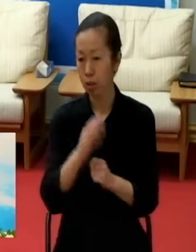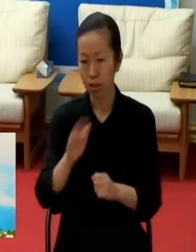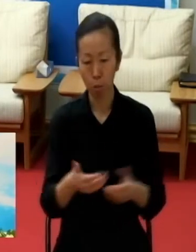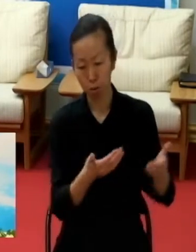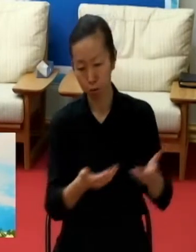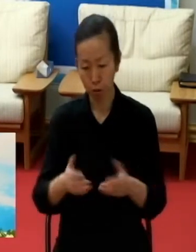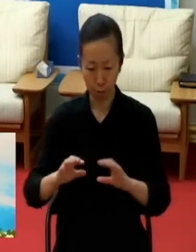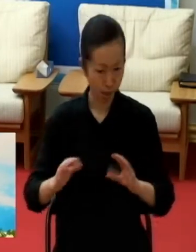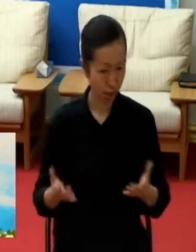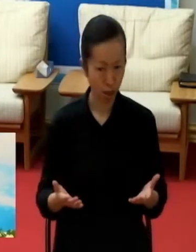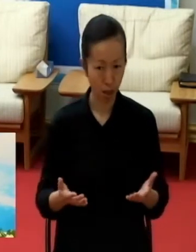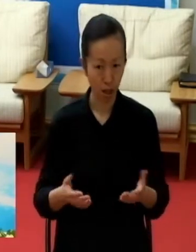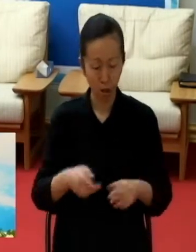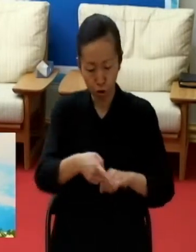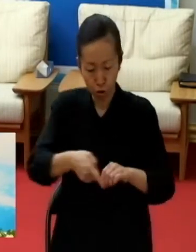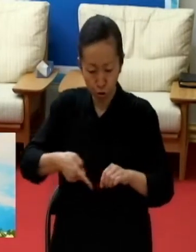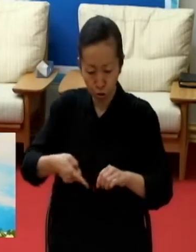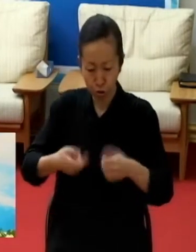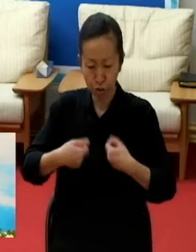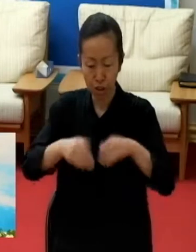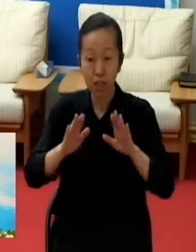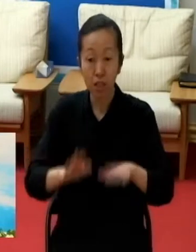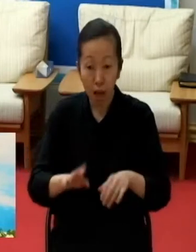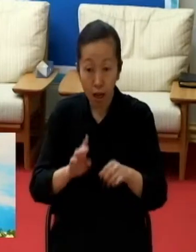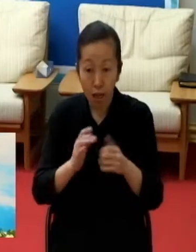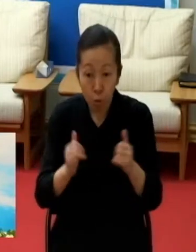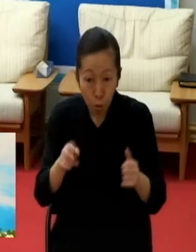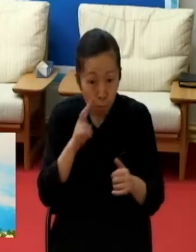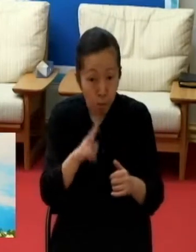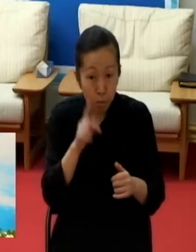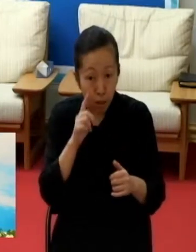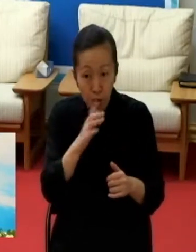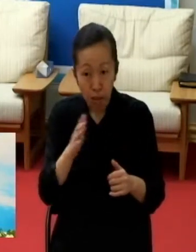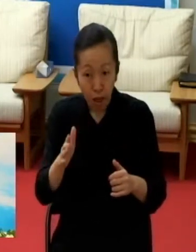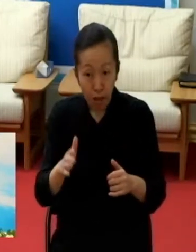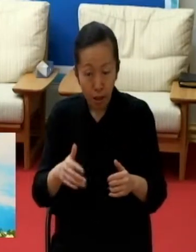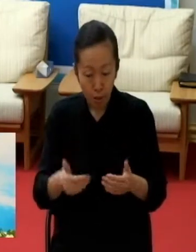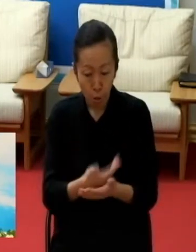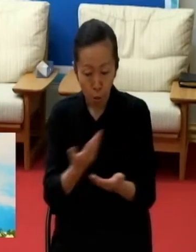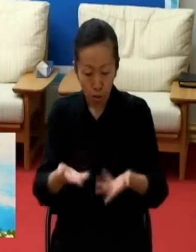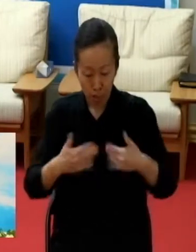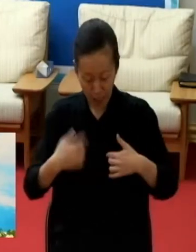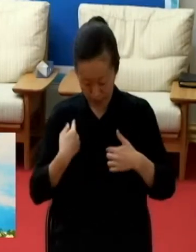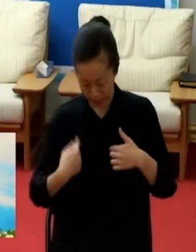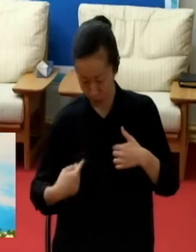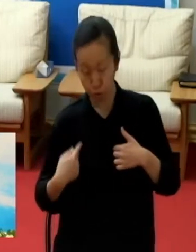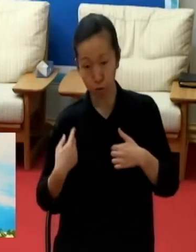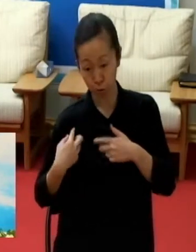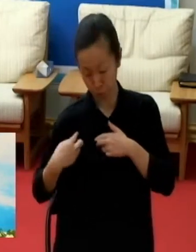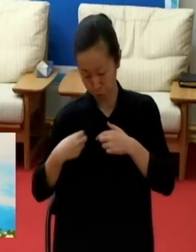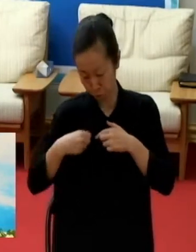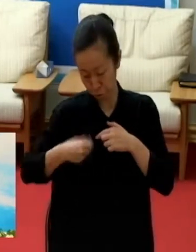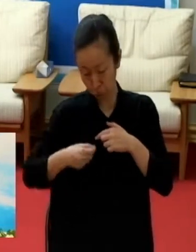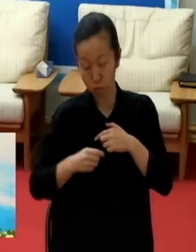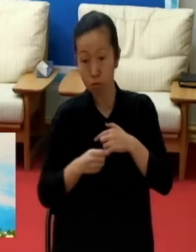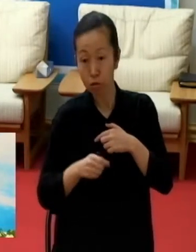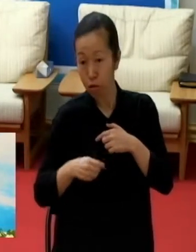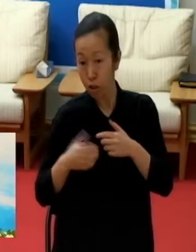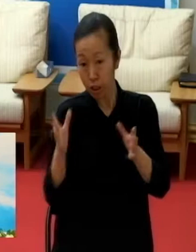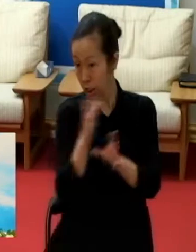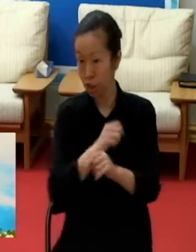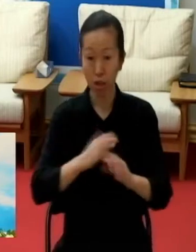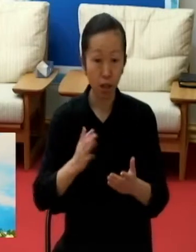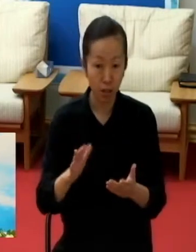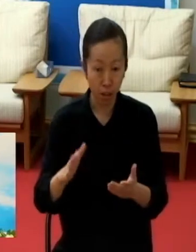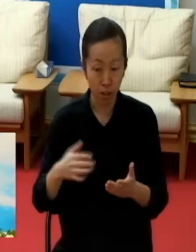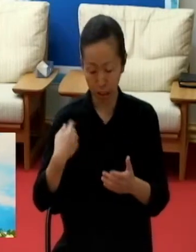の残りの傷は消すことができません。 그 상처를 보면서 나는 언제 어디서 무엇 때문에 수술했다고 당당히 얘기할 수 있습니다.